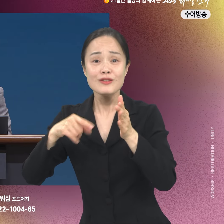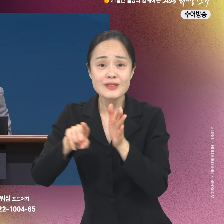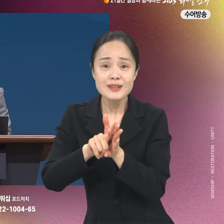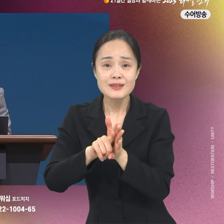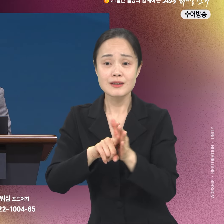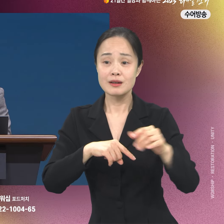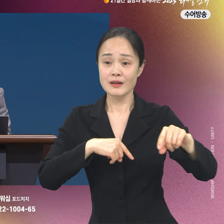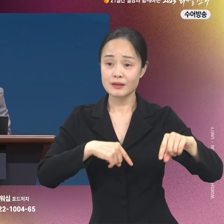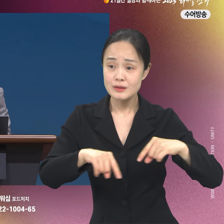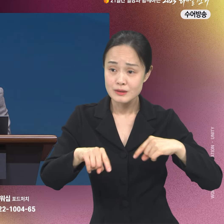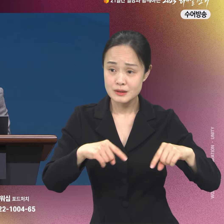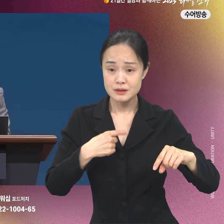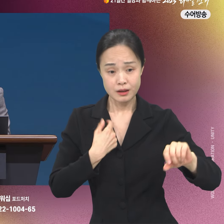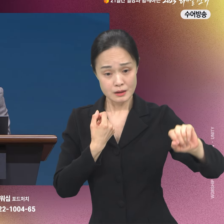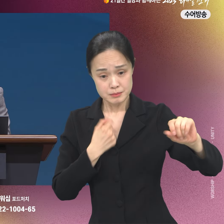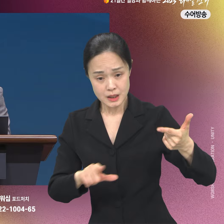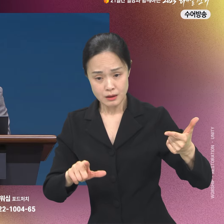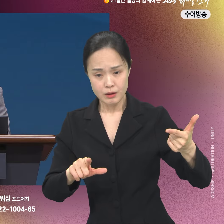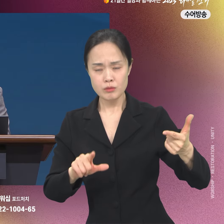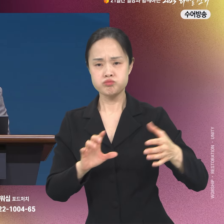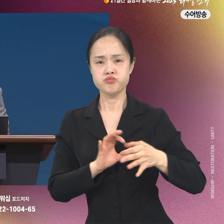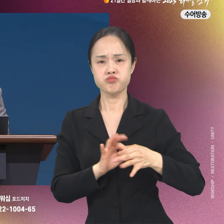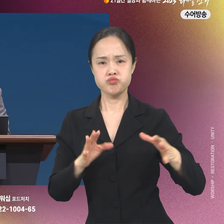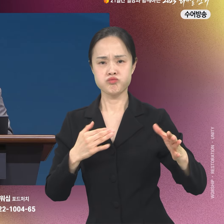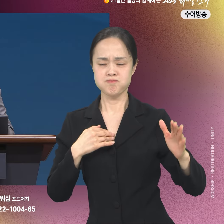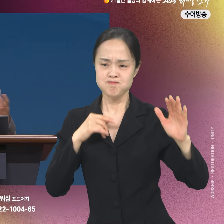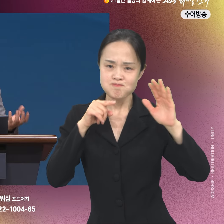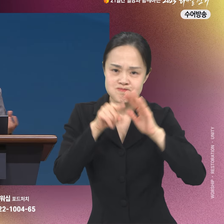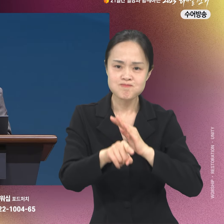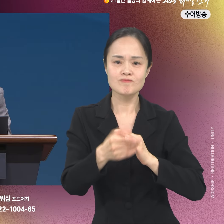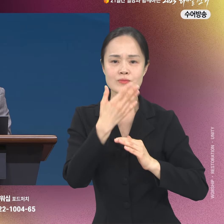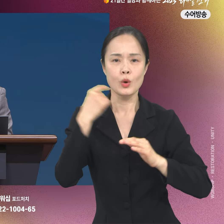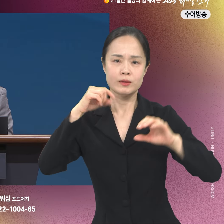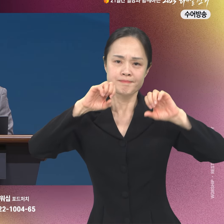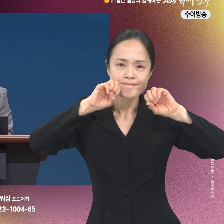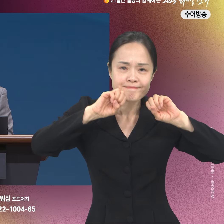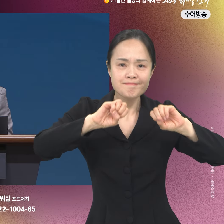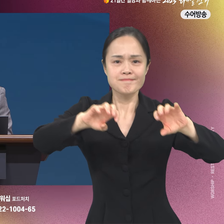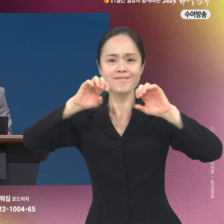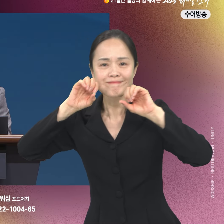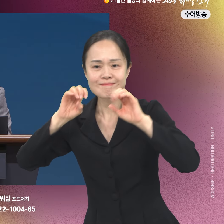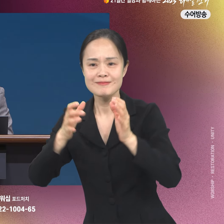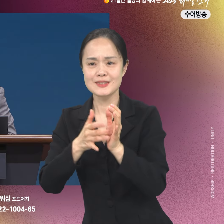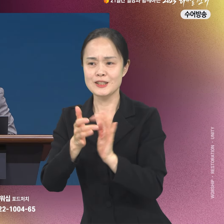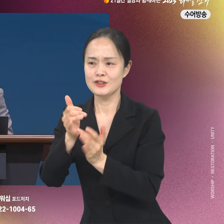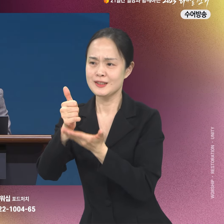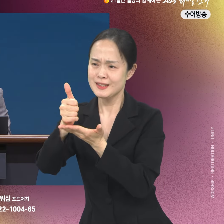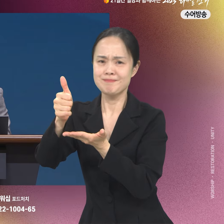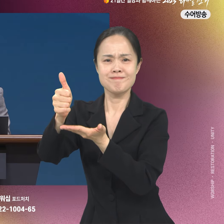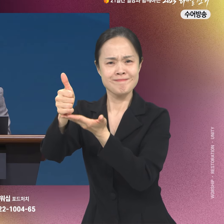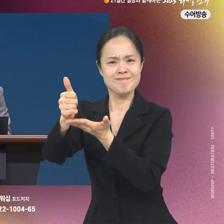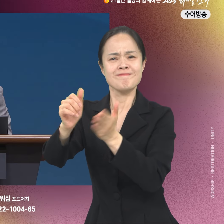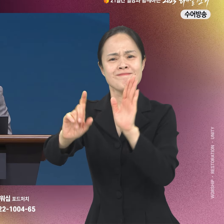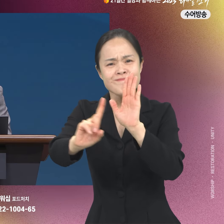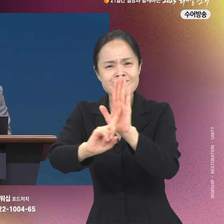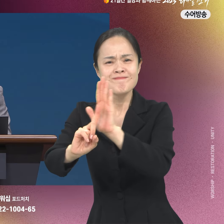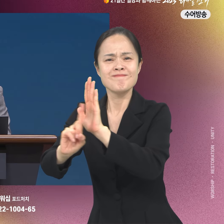가야 된다는 생각이 들었어요. 그게 뭐 독사의 소굴이든 사자의 우리든 상관없지